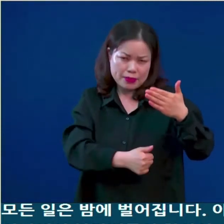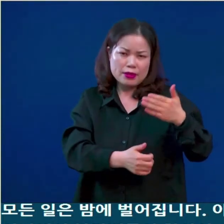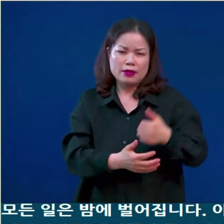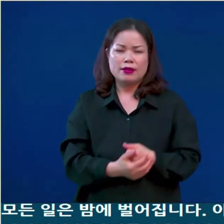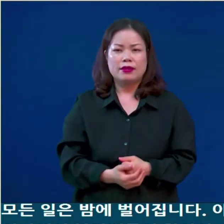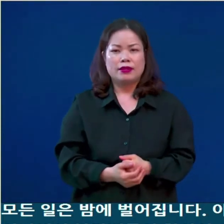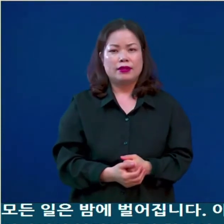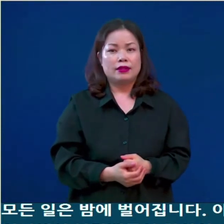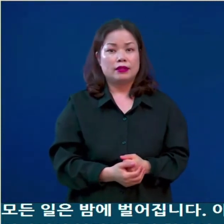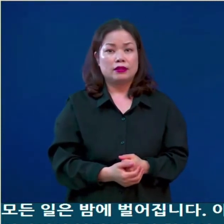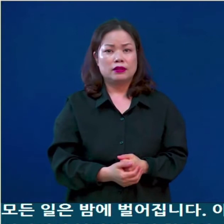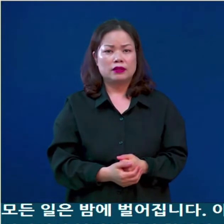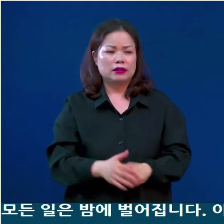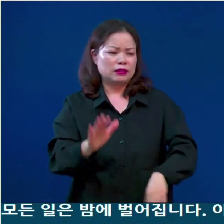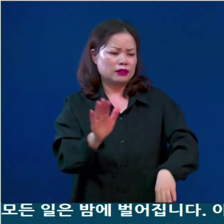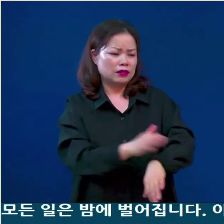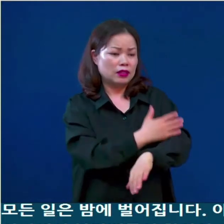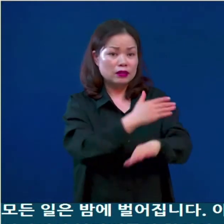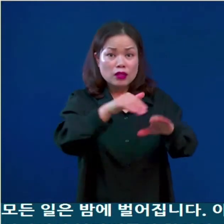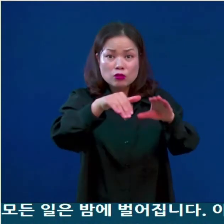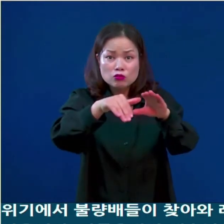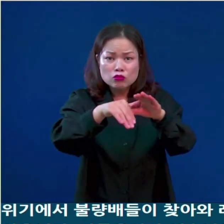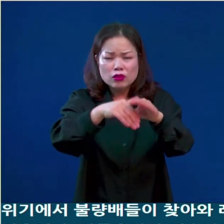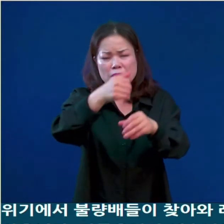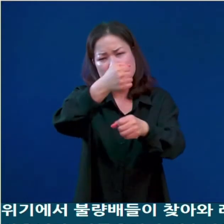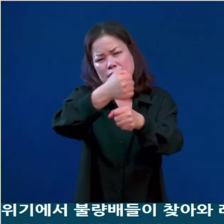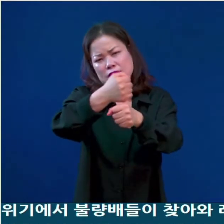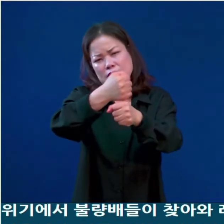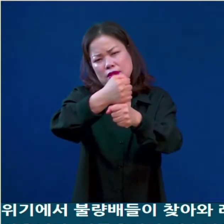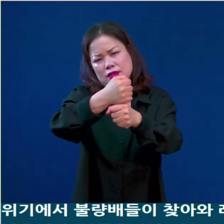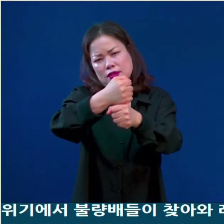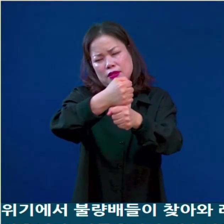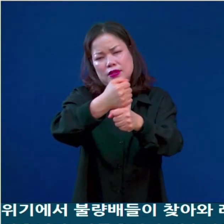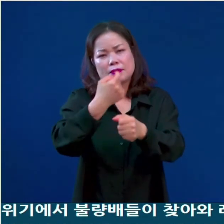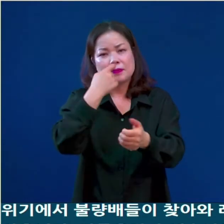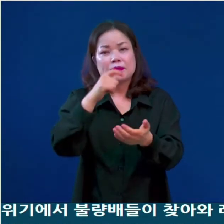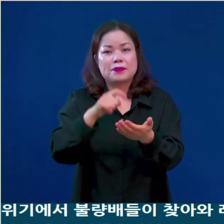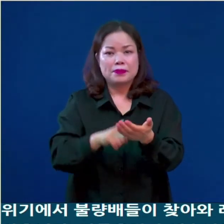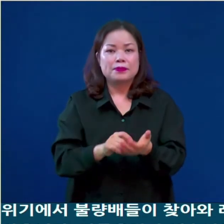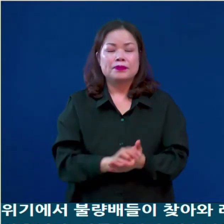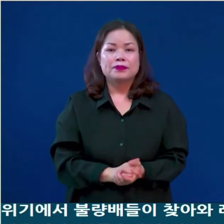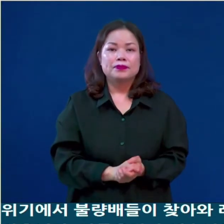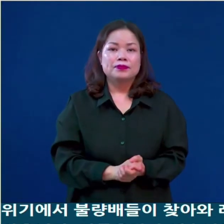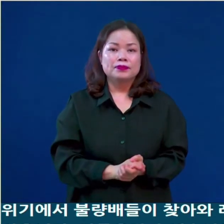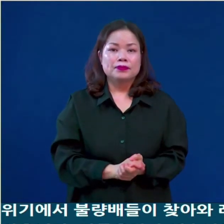시간입니다. 그릇된 문화가 만들어지기 쉽습니다.